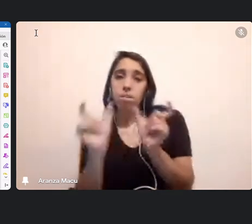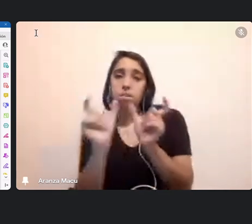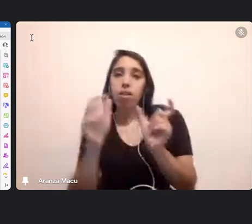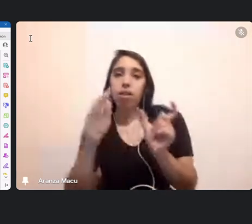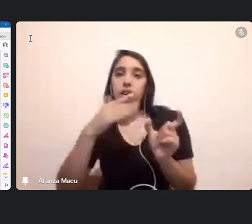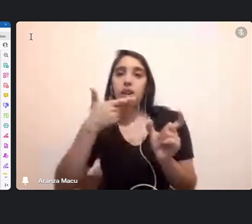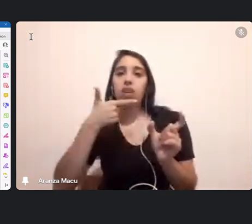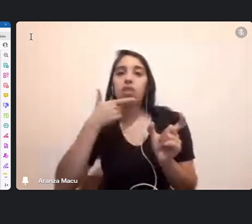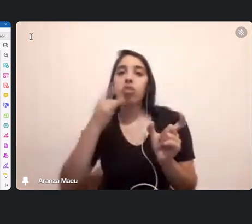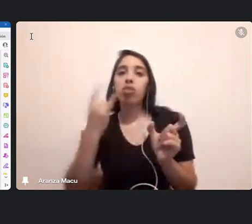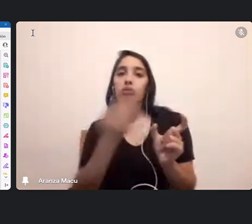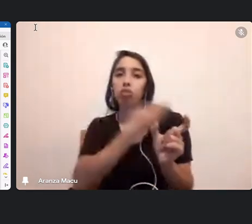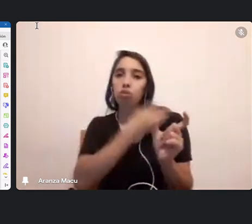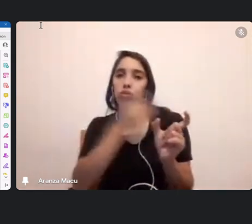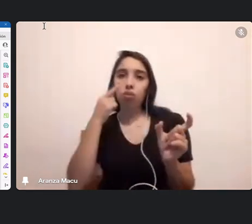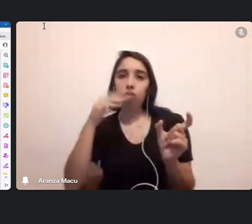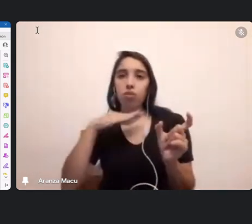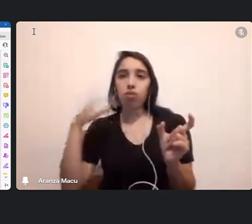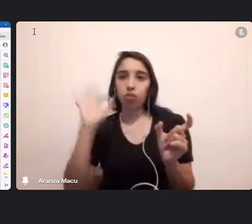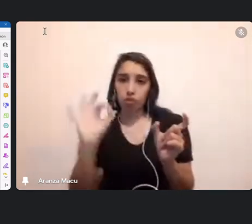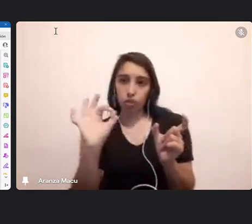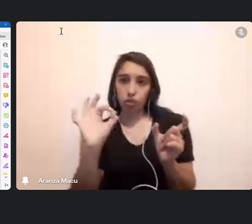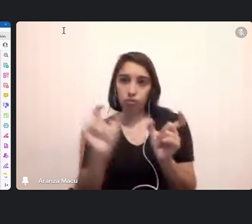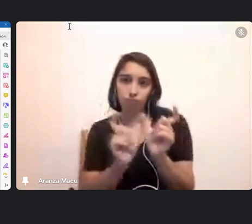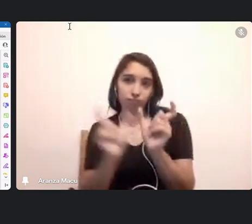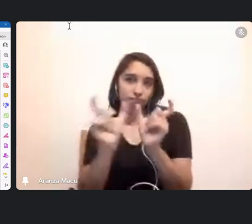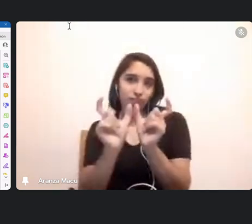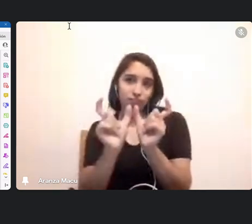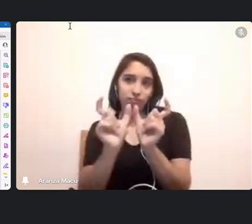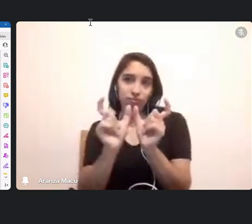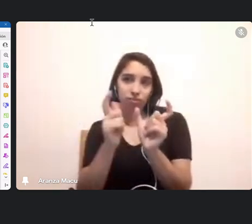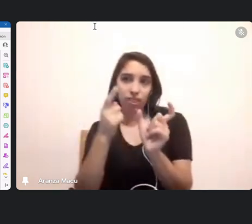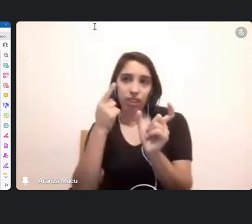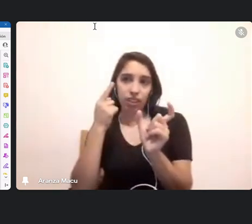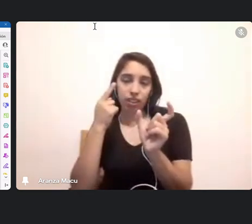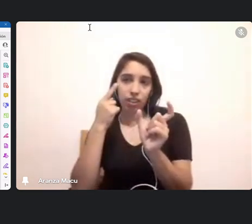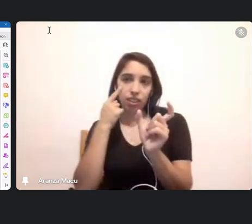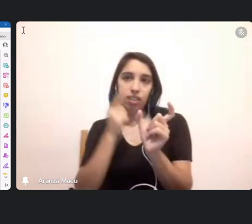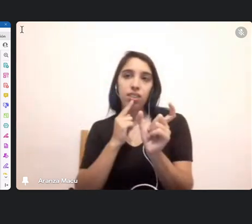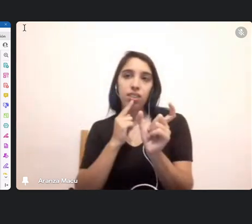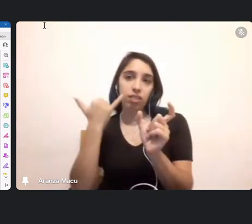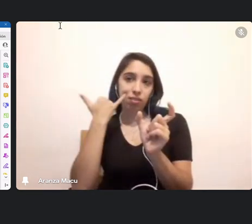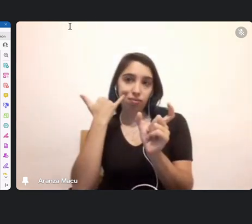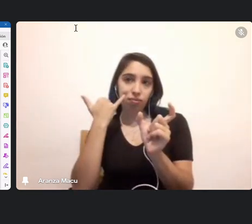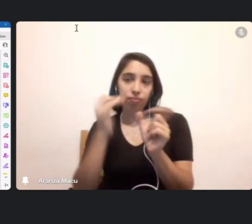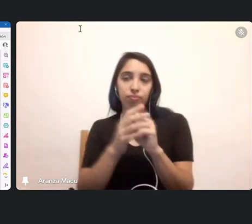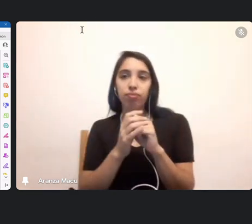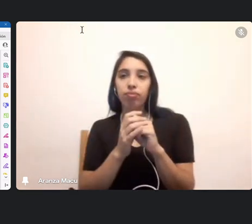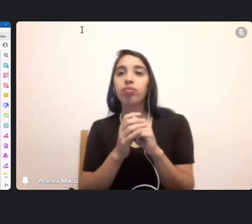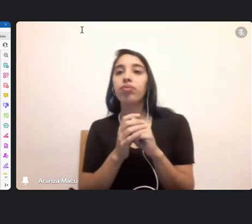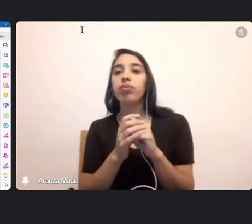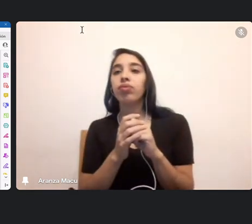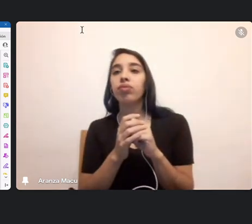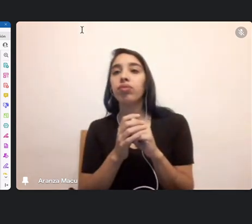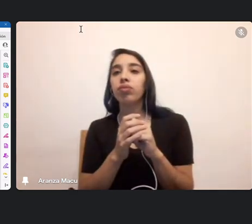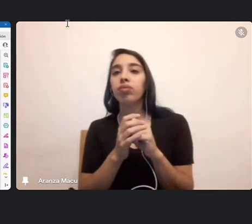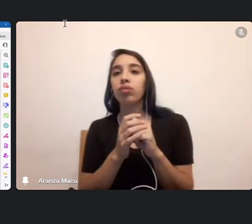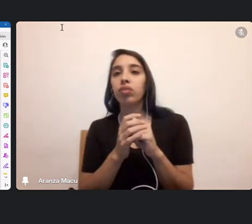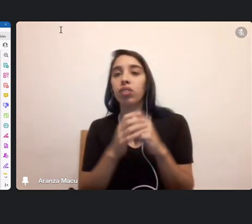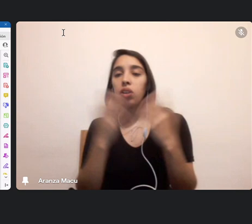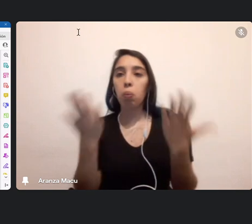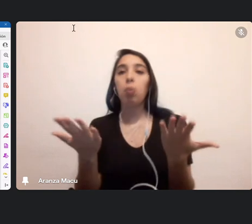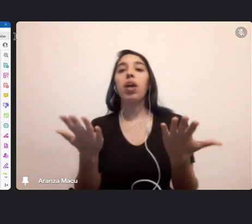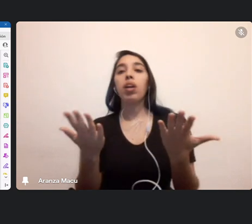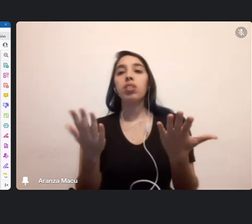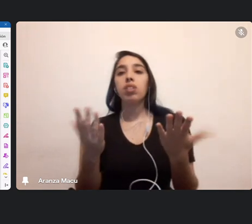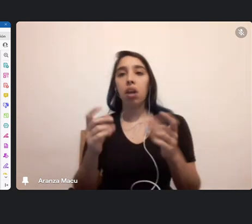palabras. ¿Sí? Entonces, esta frase podría ser education of quality o quality education. ¿Sí?